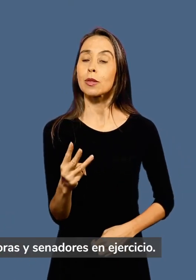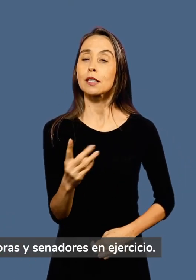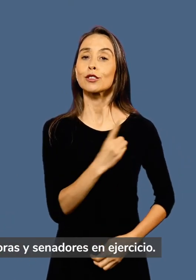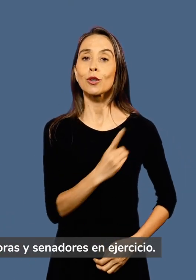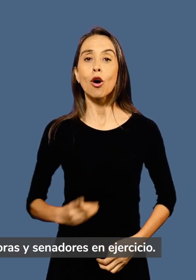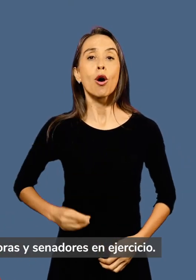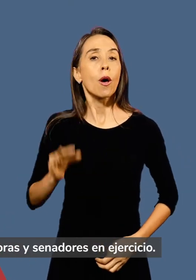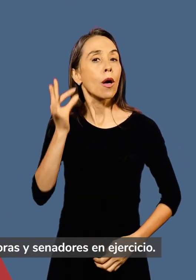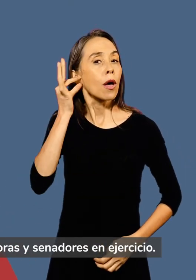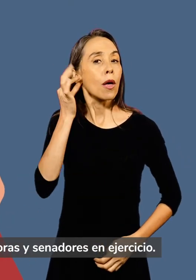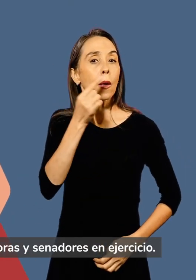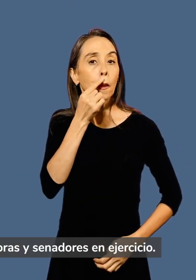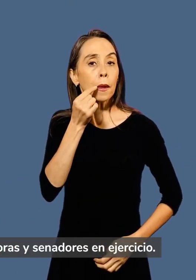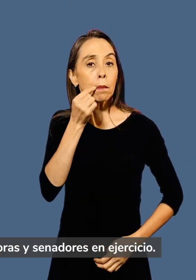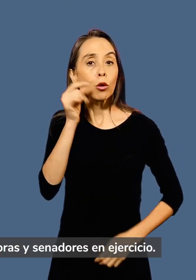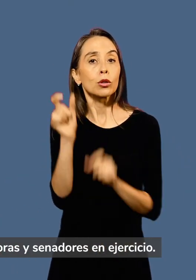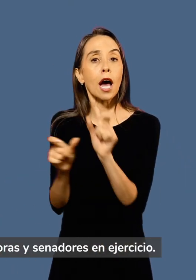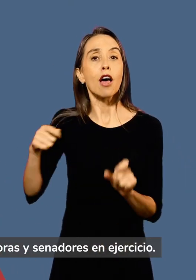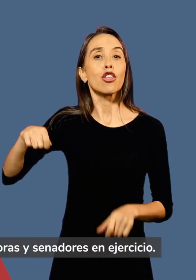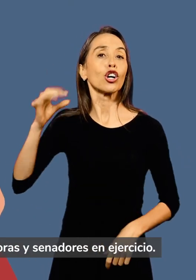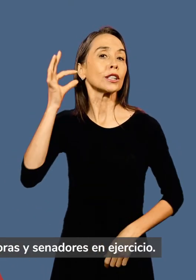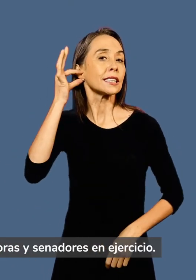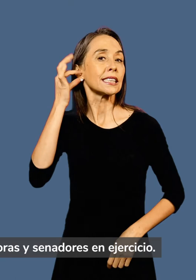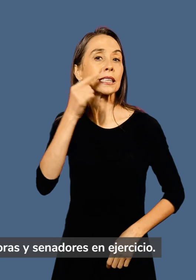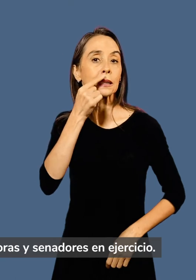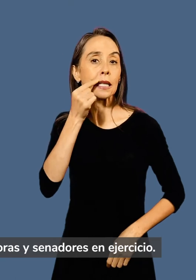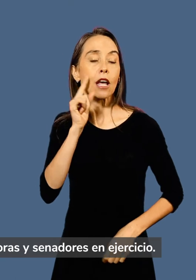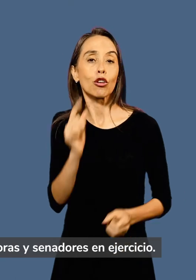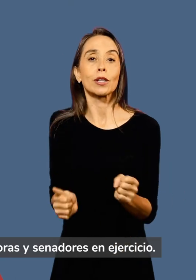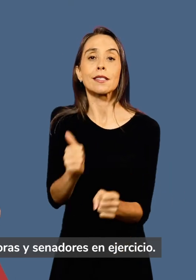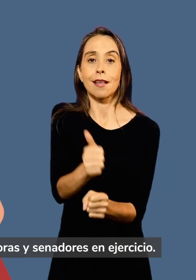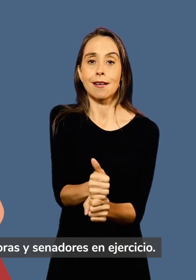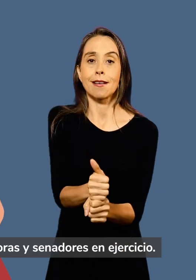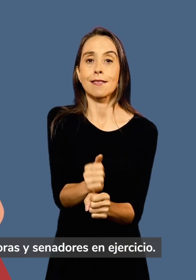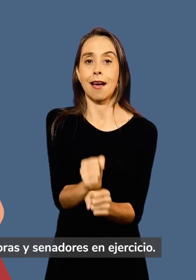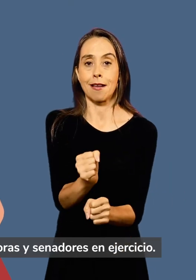diputadas y diputados y senadoras y senadores en ejercicio.